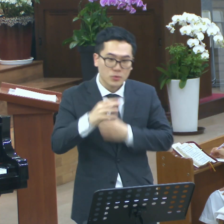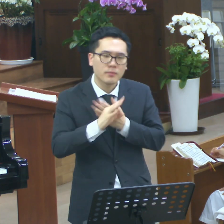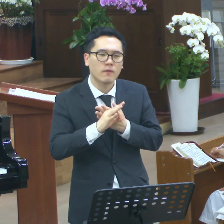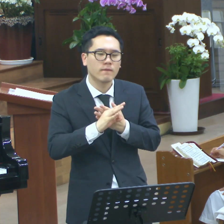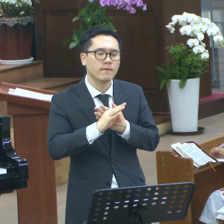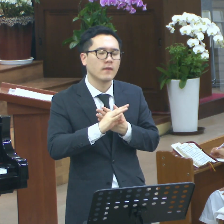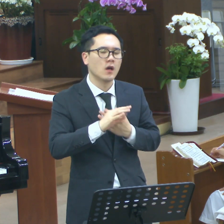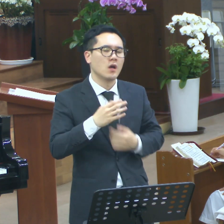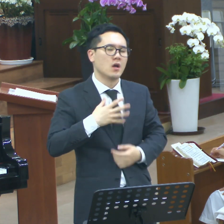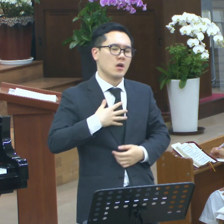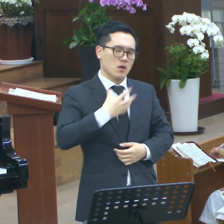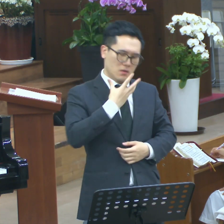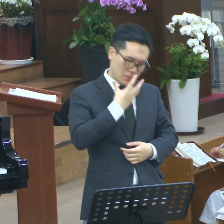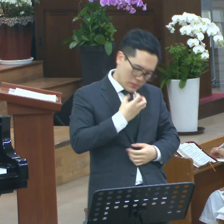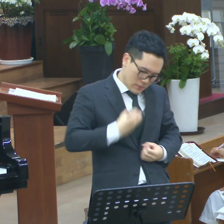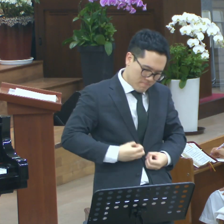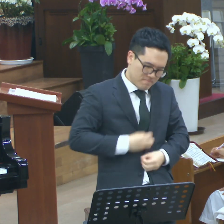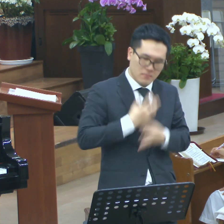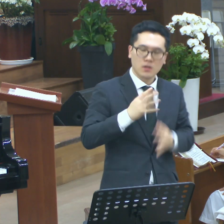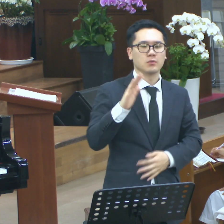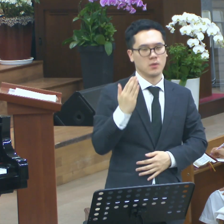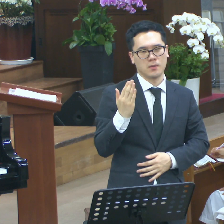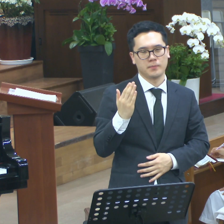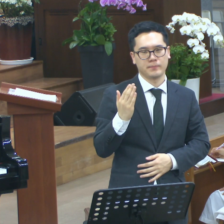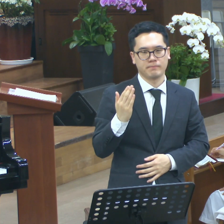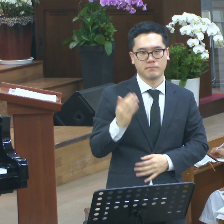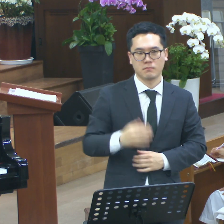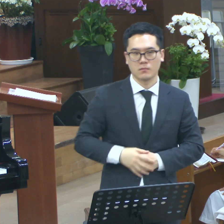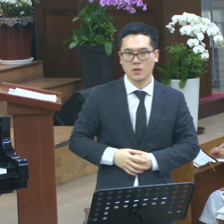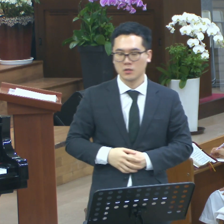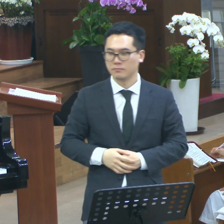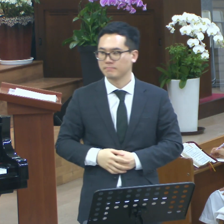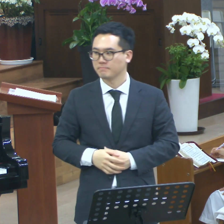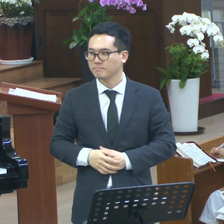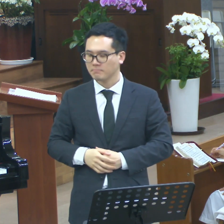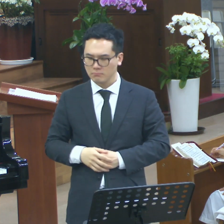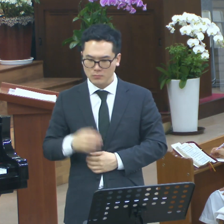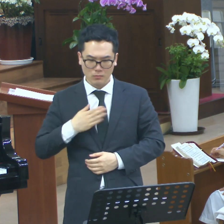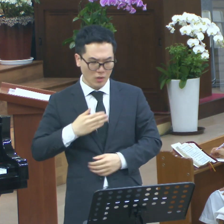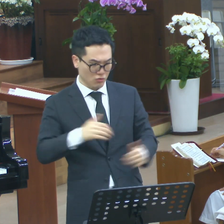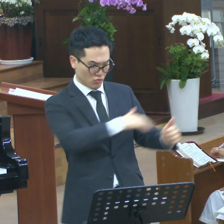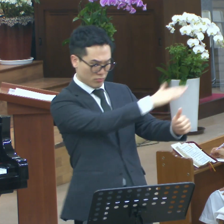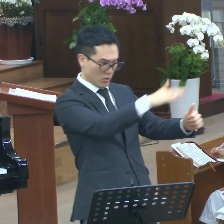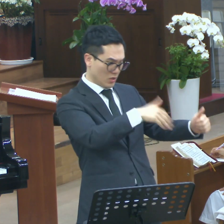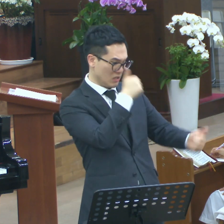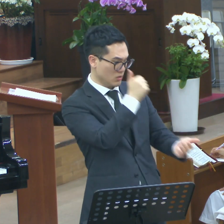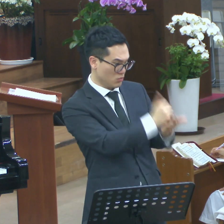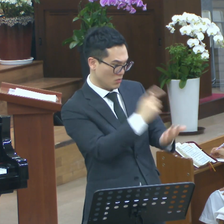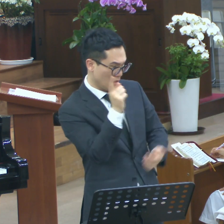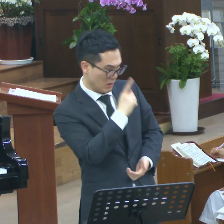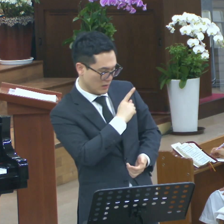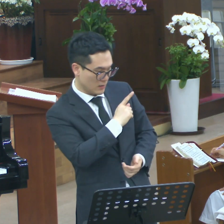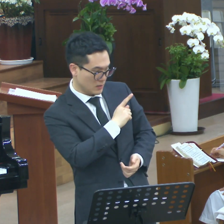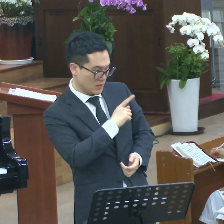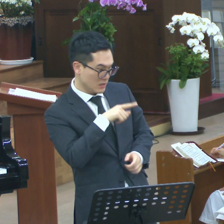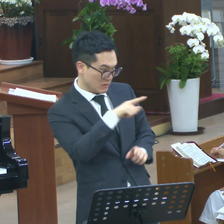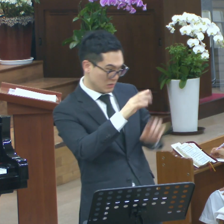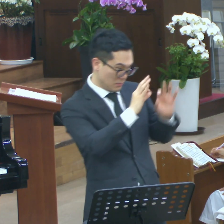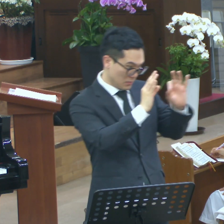스스로가 정직하게 살고자 노력했다는 것이고 주변의 죄악에 대해서 그냥 마음을 열고 받아들이지 않았다는 걸